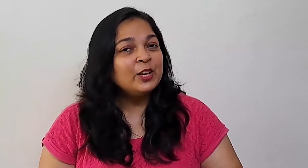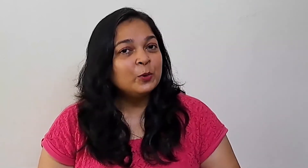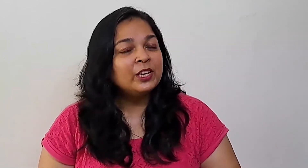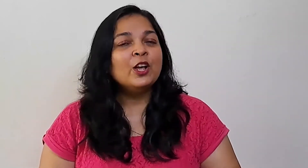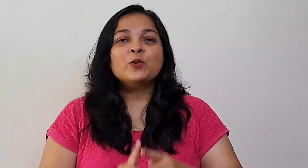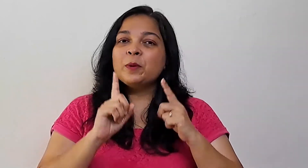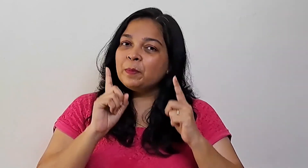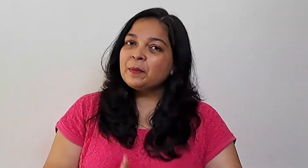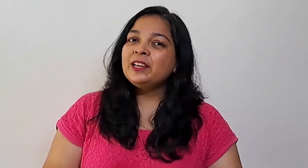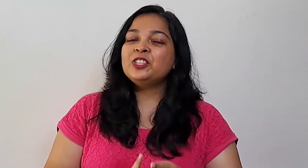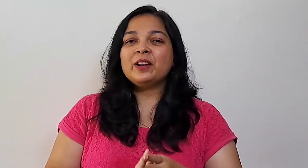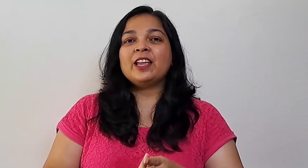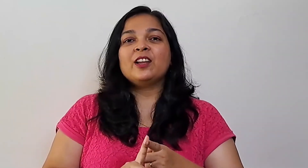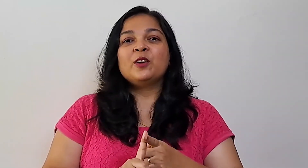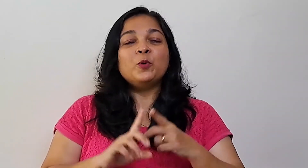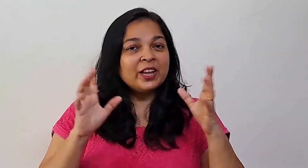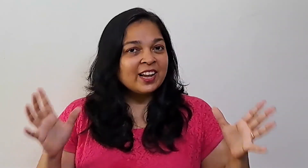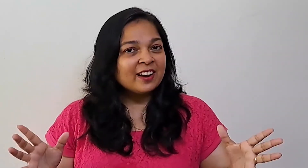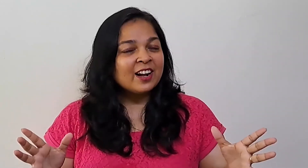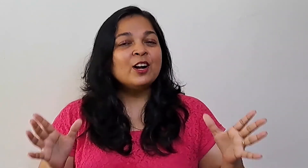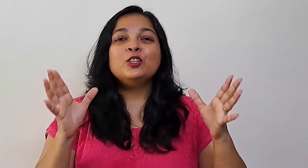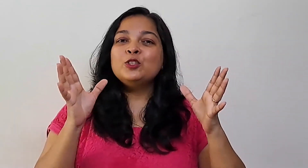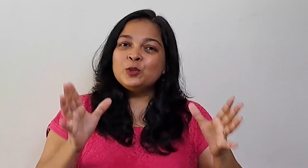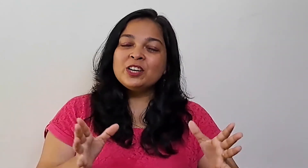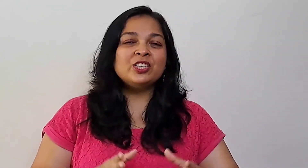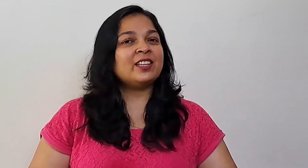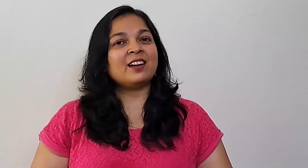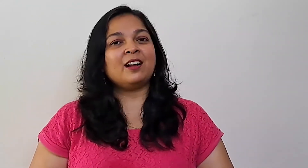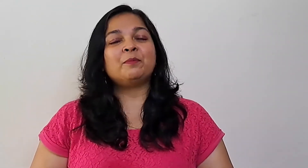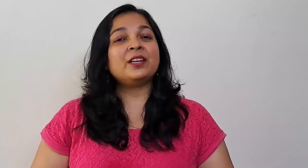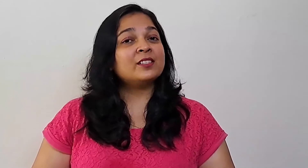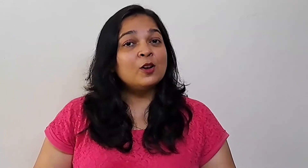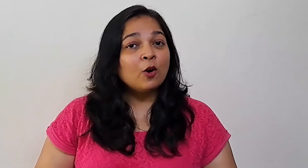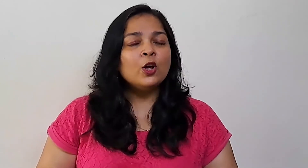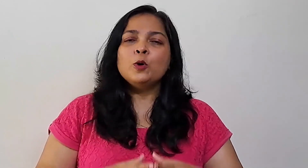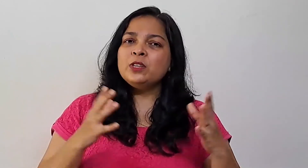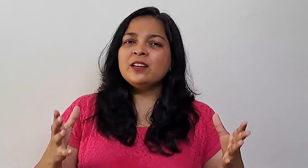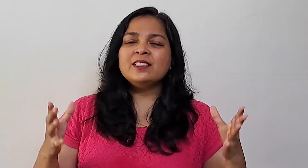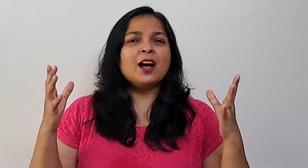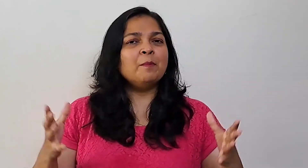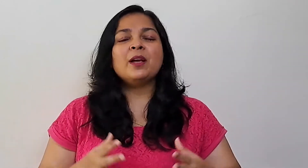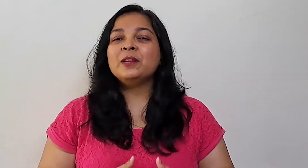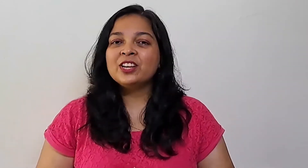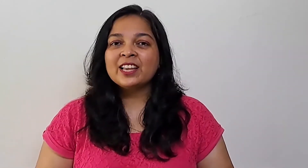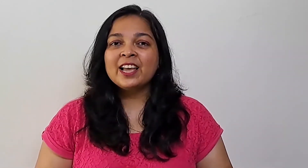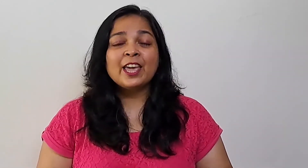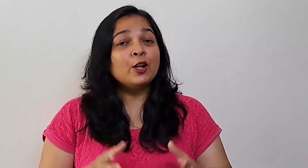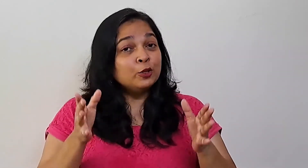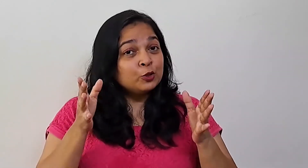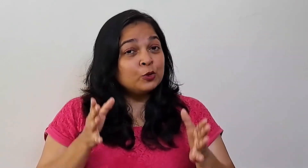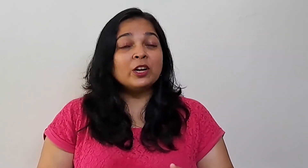नहीं हुई कि परमेश्वर ने उन्होंने की रखिया? सुरक्षित रखिया। प्रेज द लॉर्ड। उसे तरह असी भी की